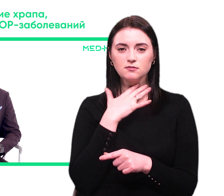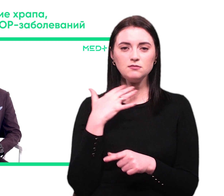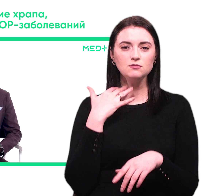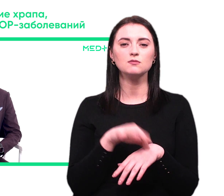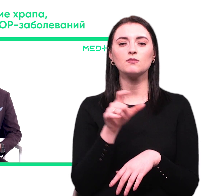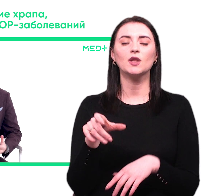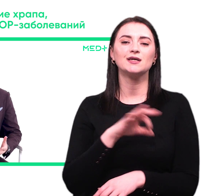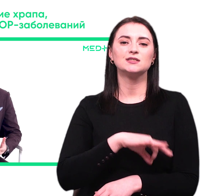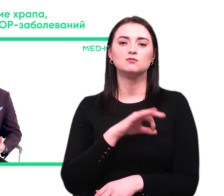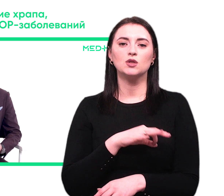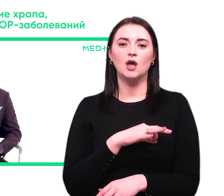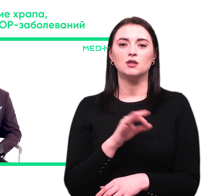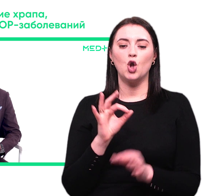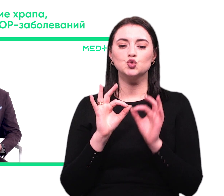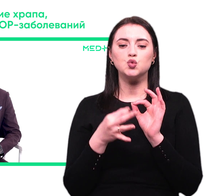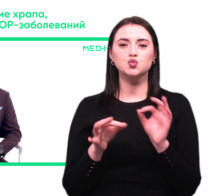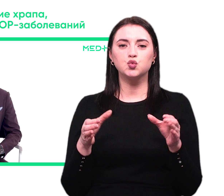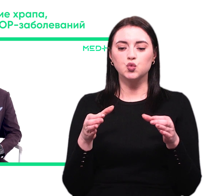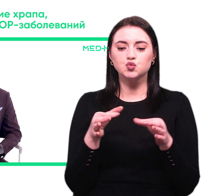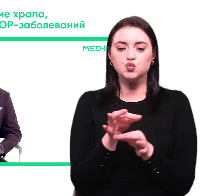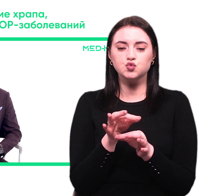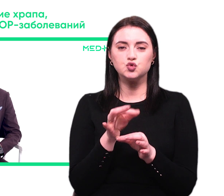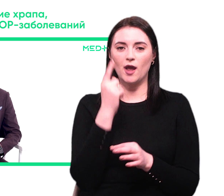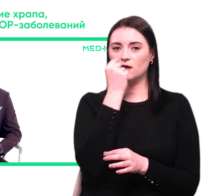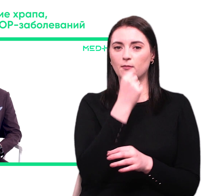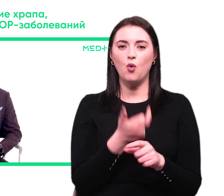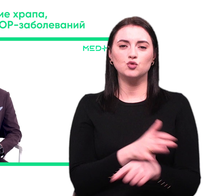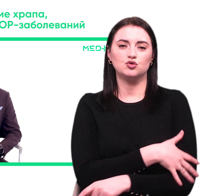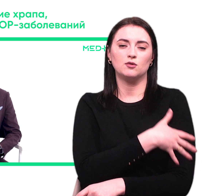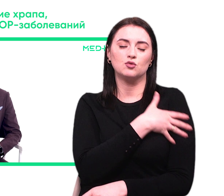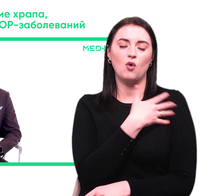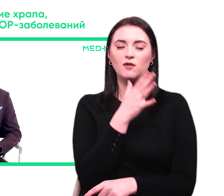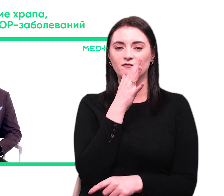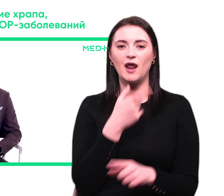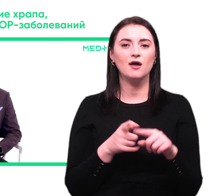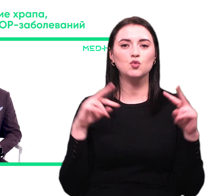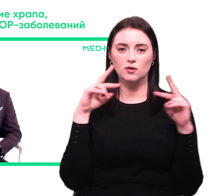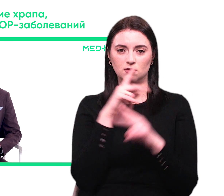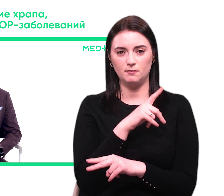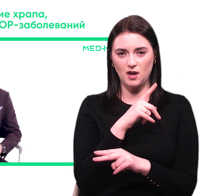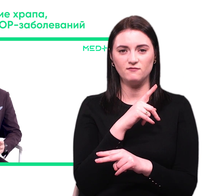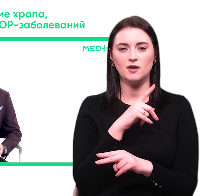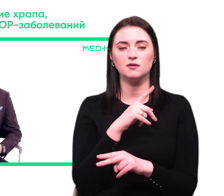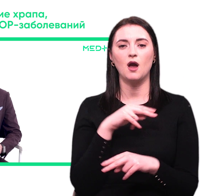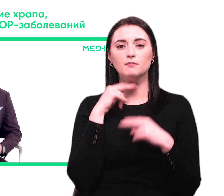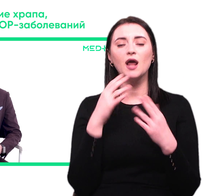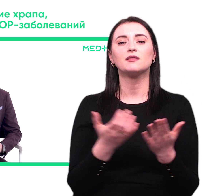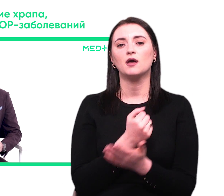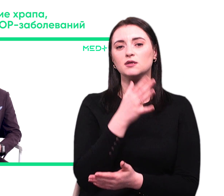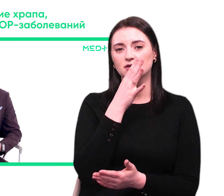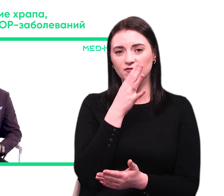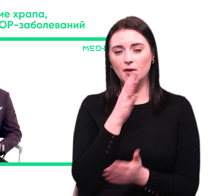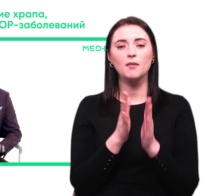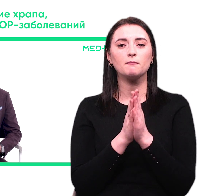пациенты используют сосудосуживающие капли очень длительное время, и это неправильно. Обратите на это внимание. Найдите время,